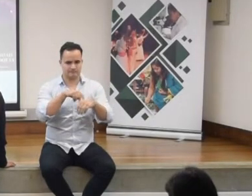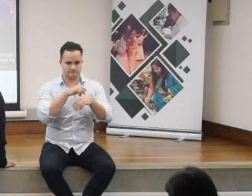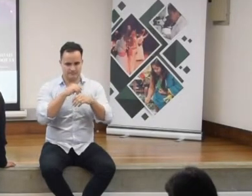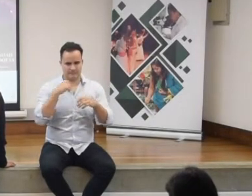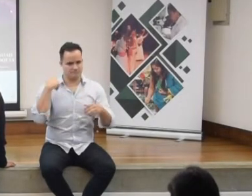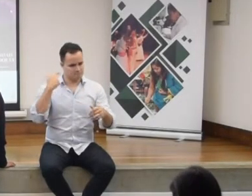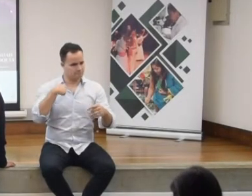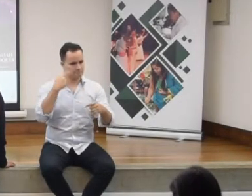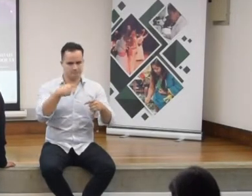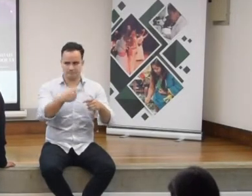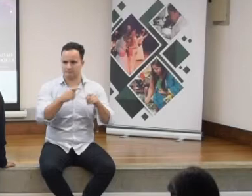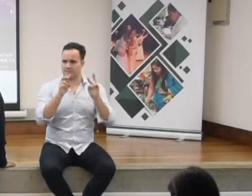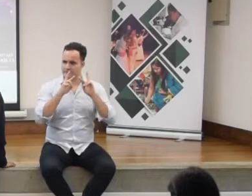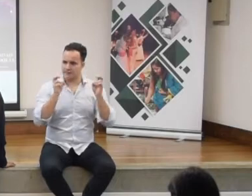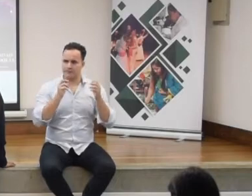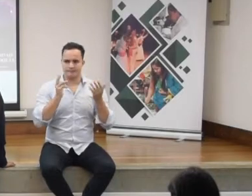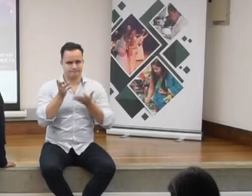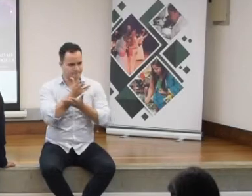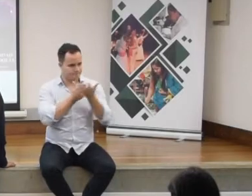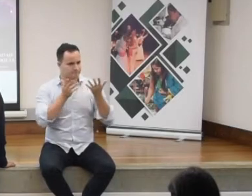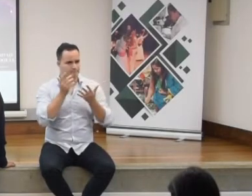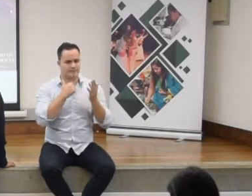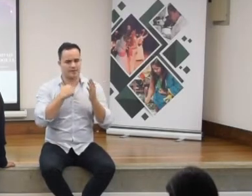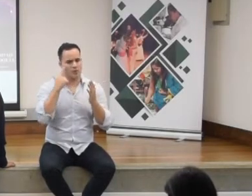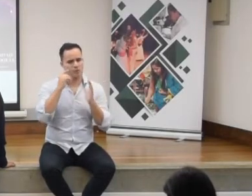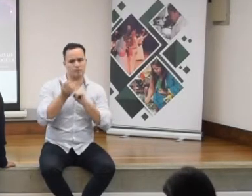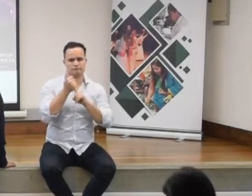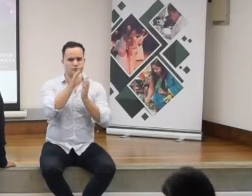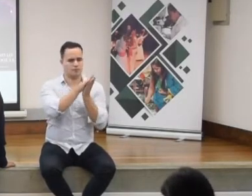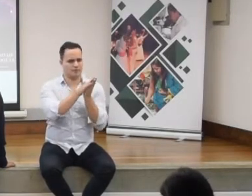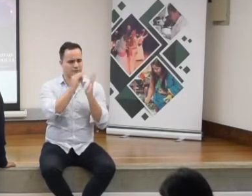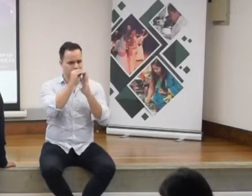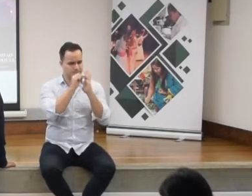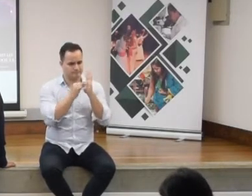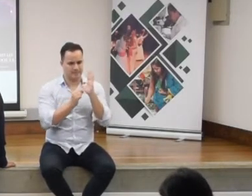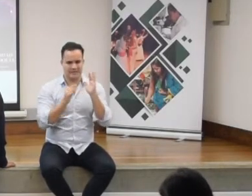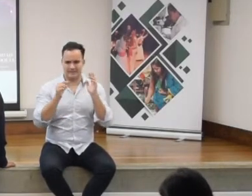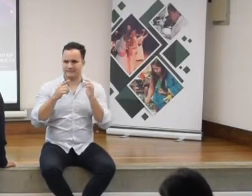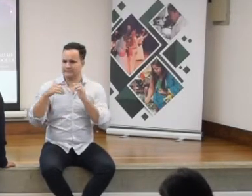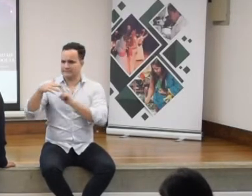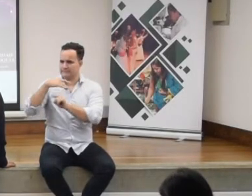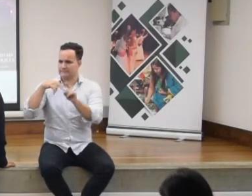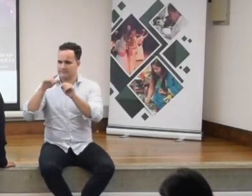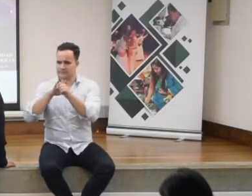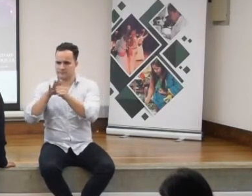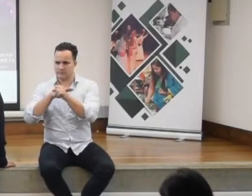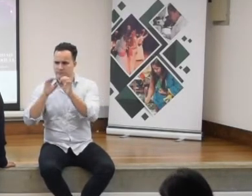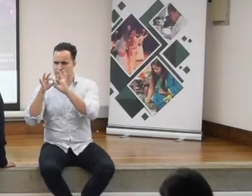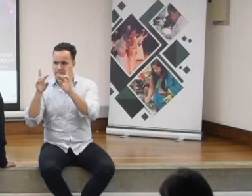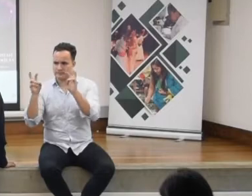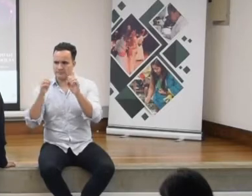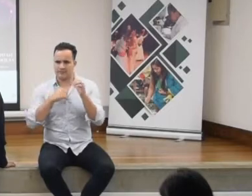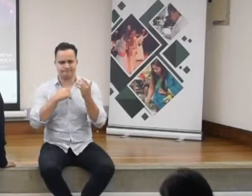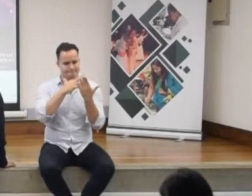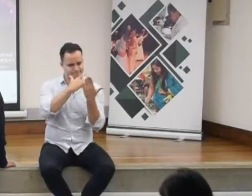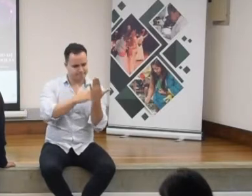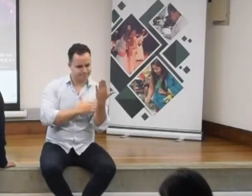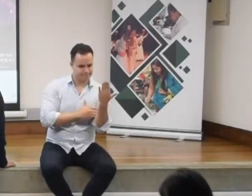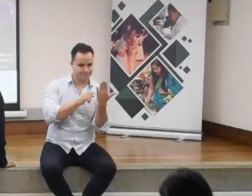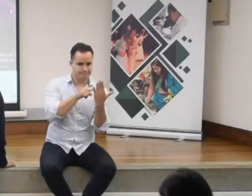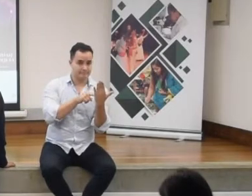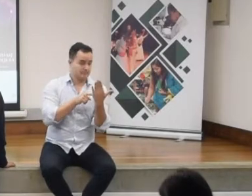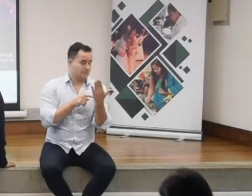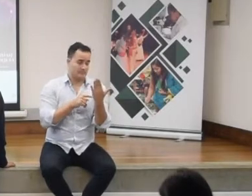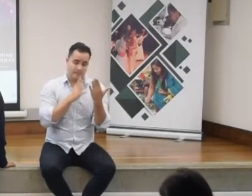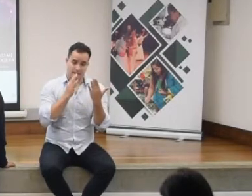la necesidad de construir un documento de política alrededor de este tema, que pues, además de urgente es fundamental